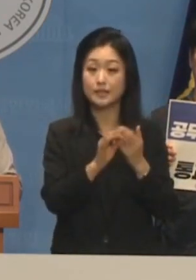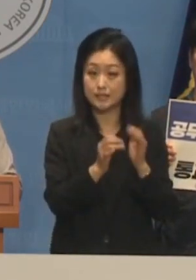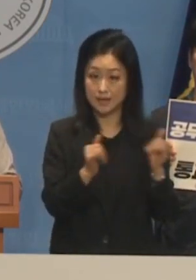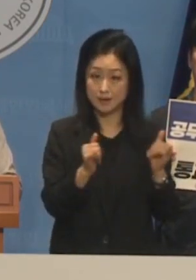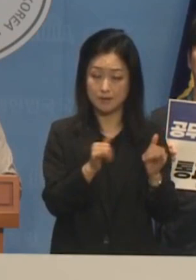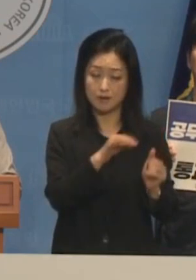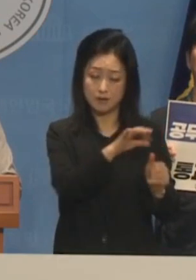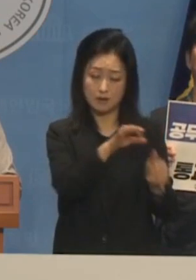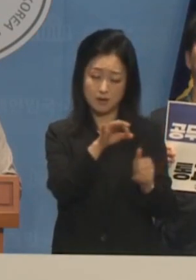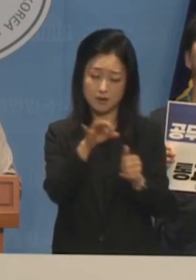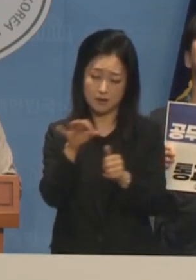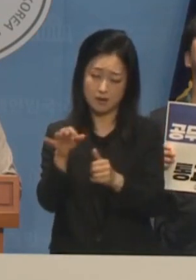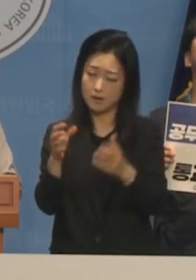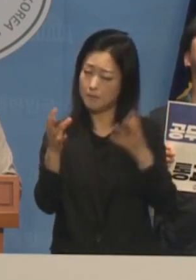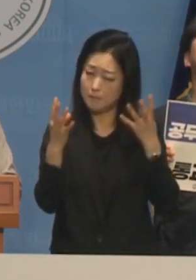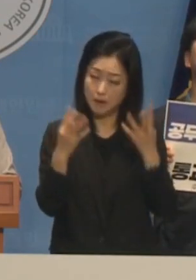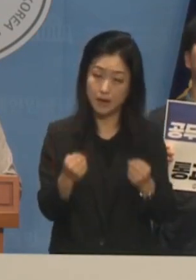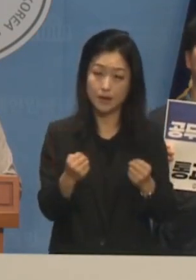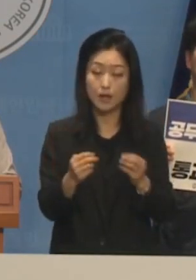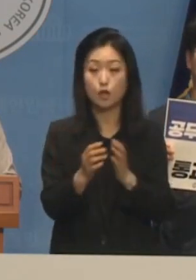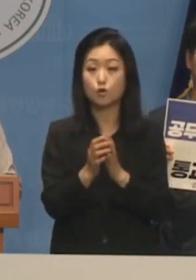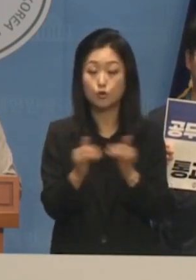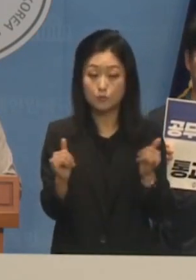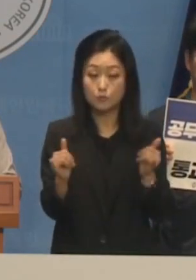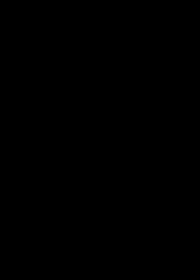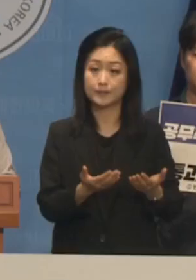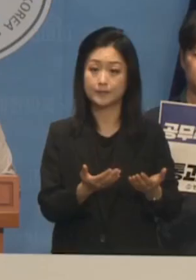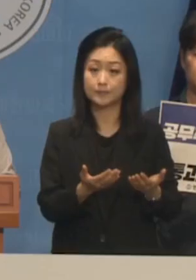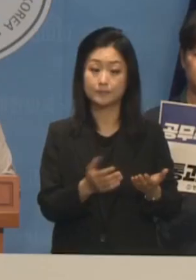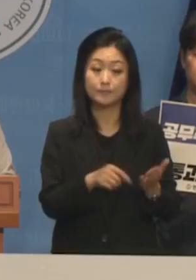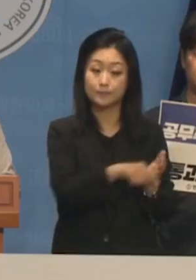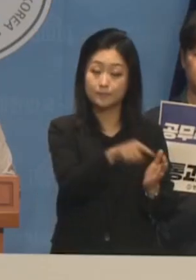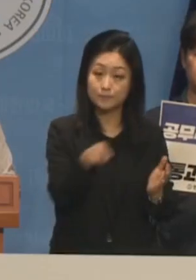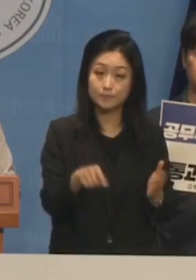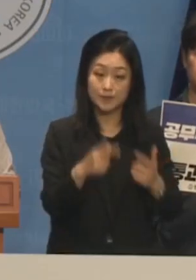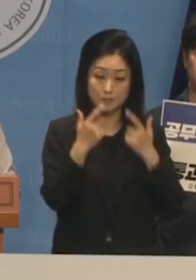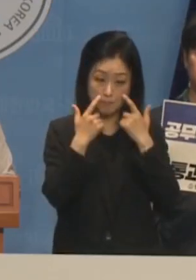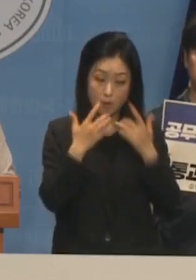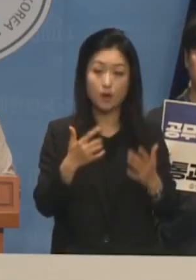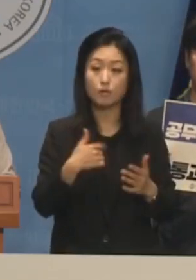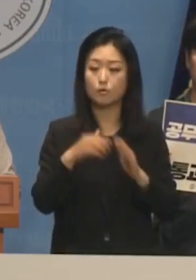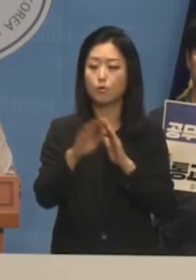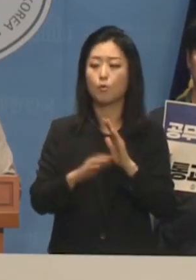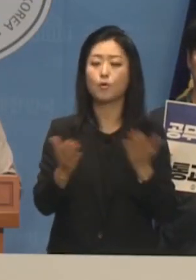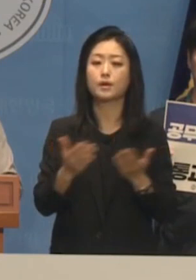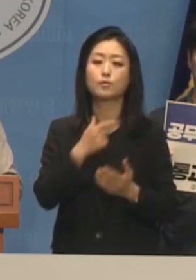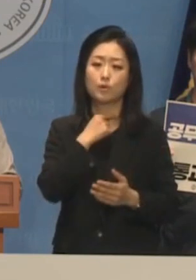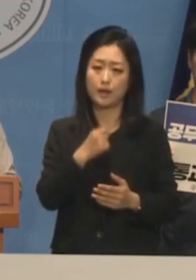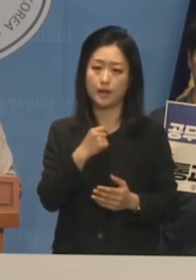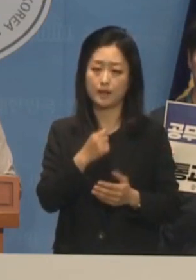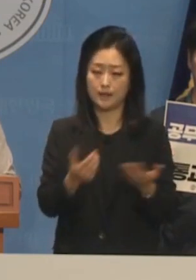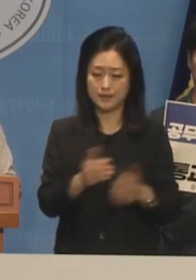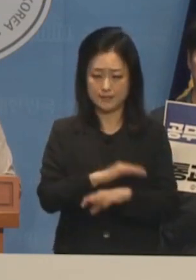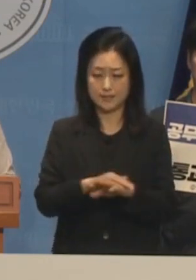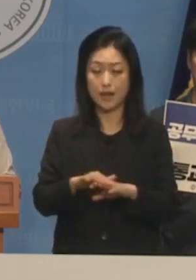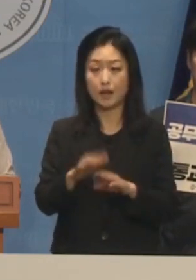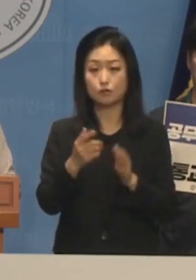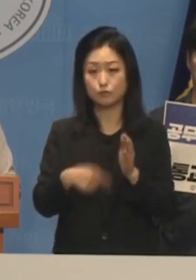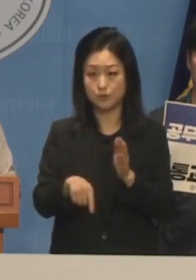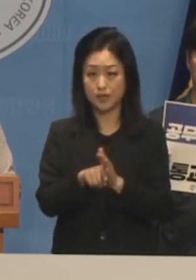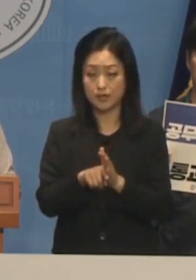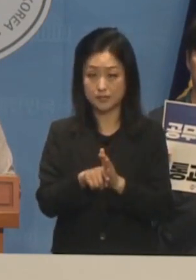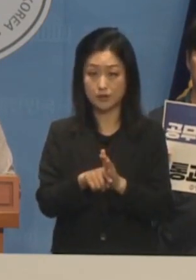곳곳에서 대국민 서비스를 책임지고 있습니다. 명확한 신분하에 업무를 수행할 수 있도록